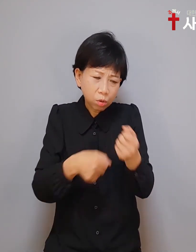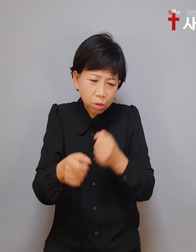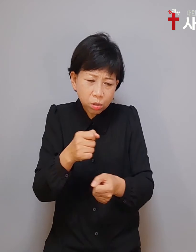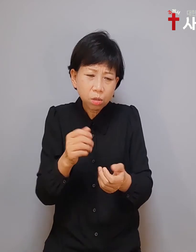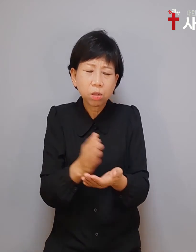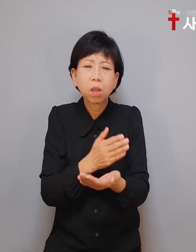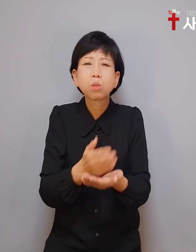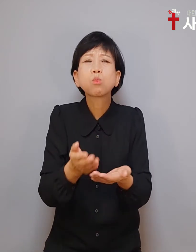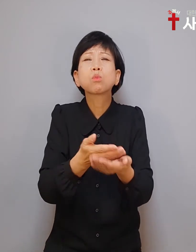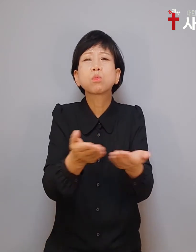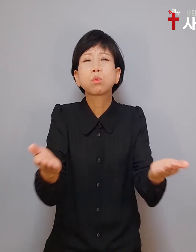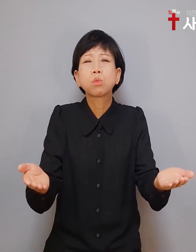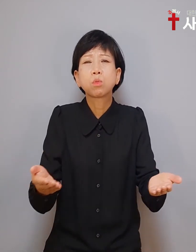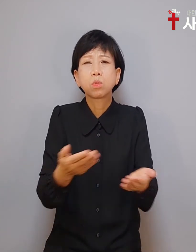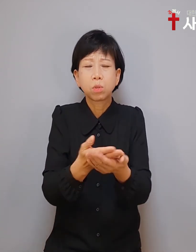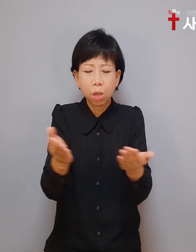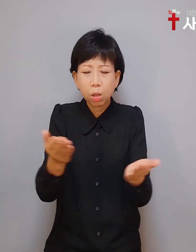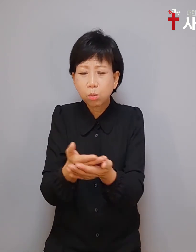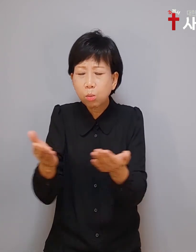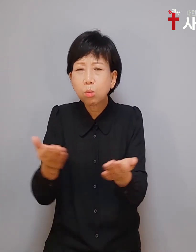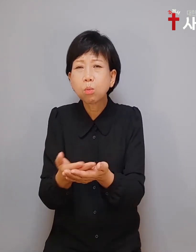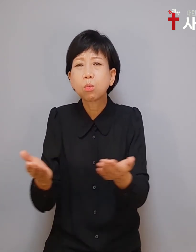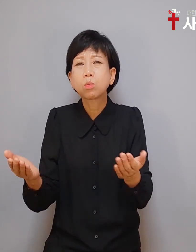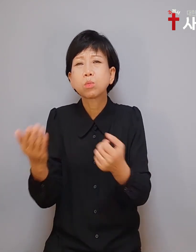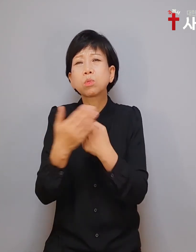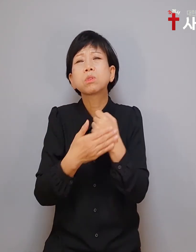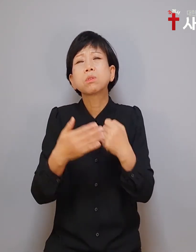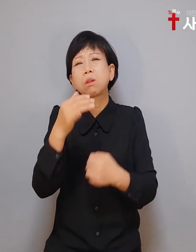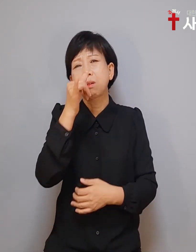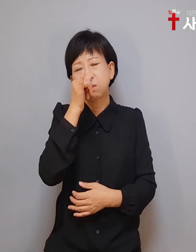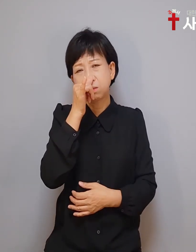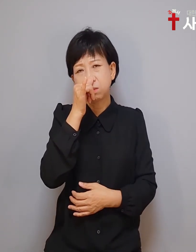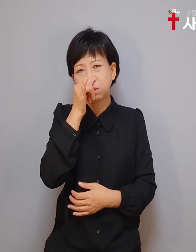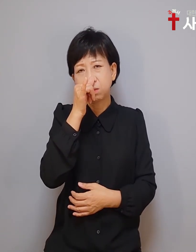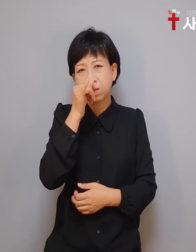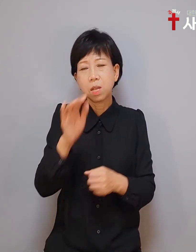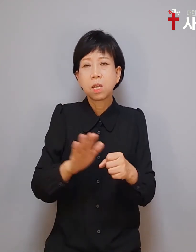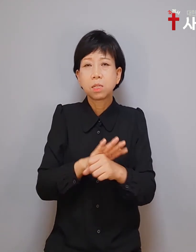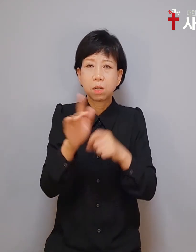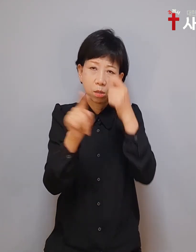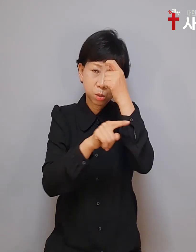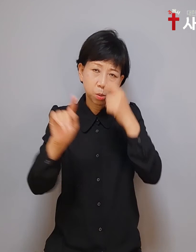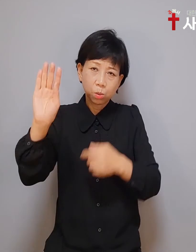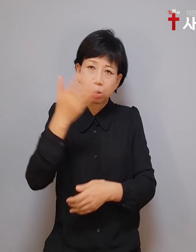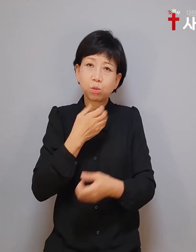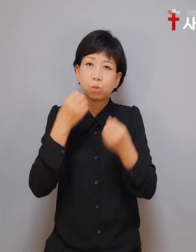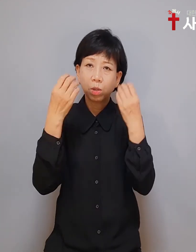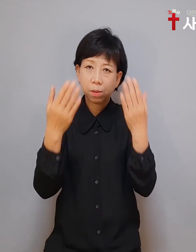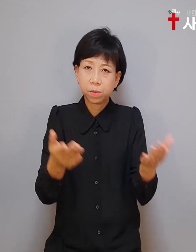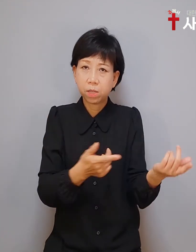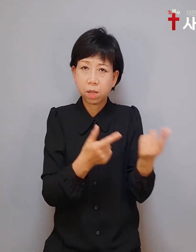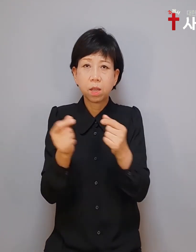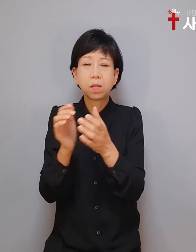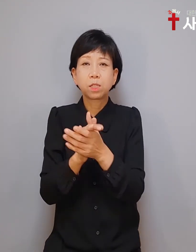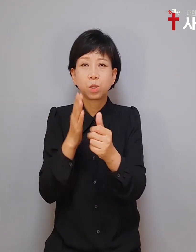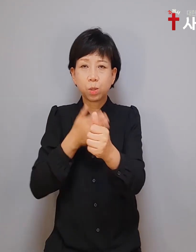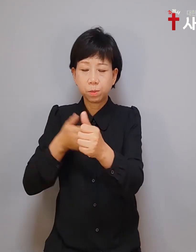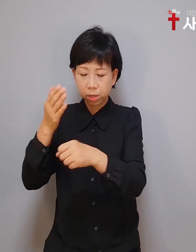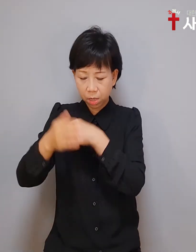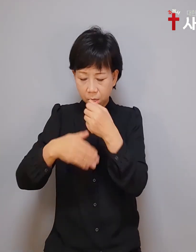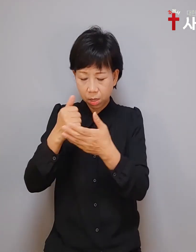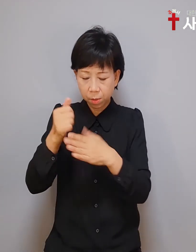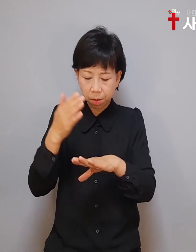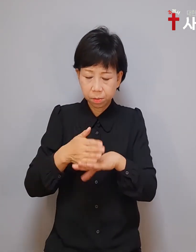돼요. 그런 은혜가 있는 사랑하는 우리 모든 성도들 되시기를 축원합니다. 기도하겠습니다. 하나님